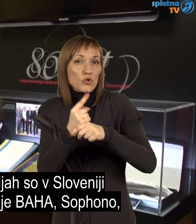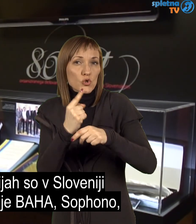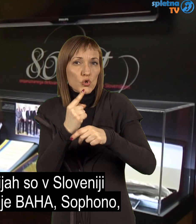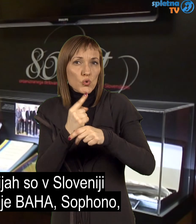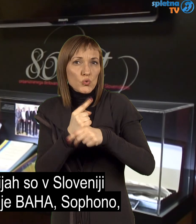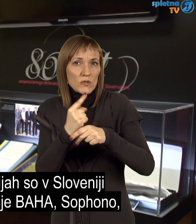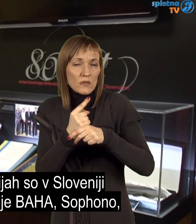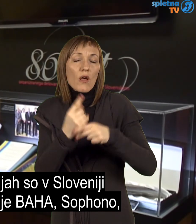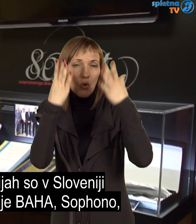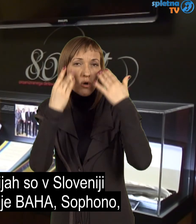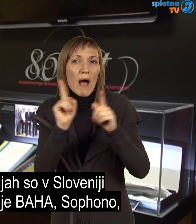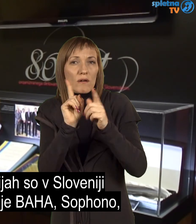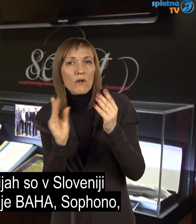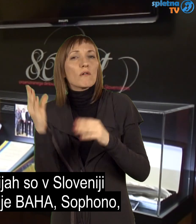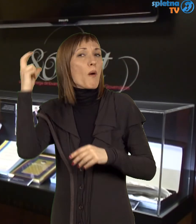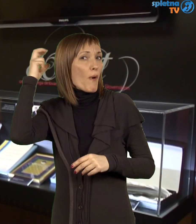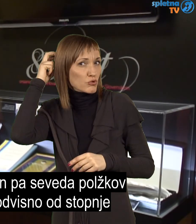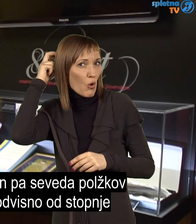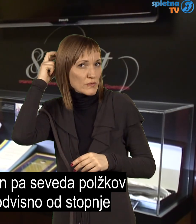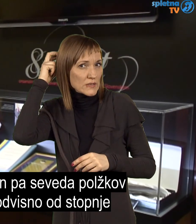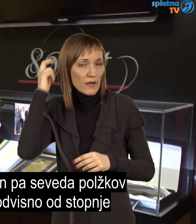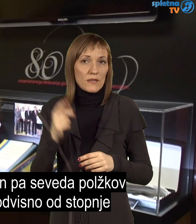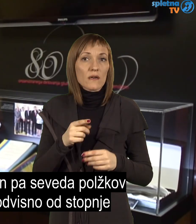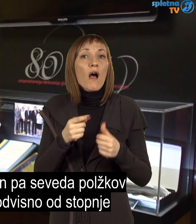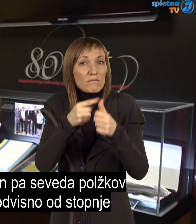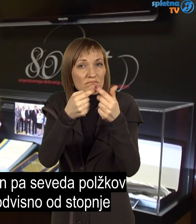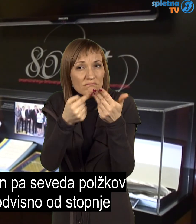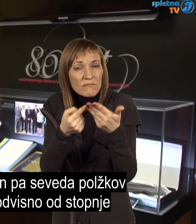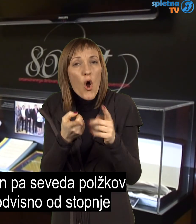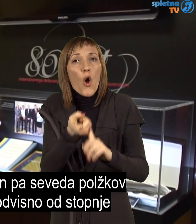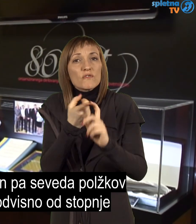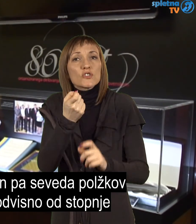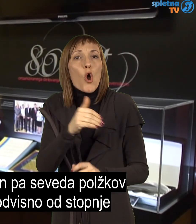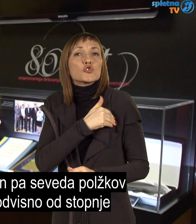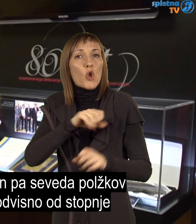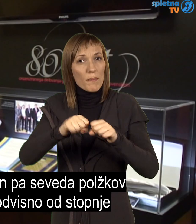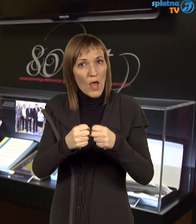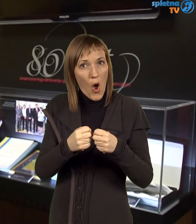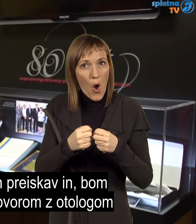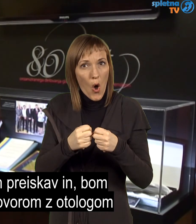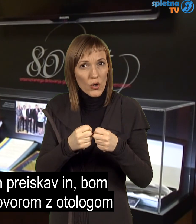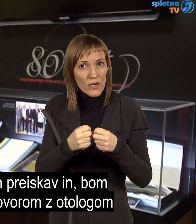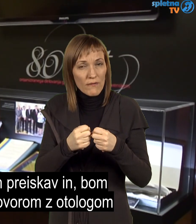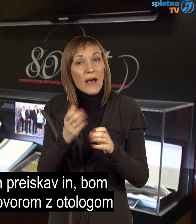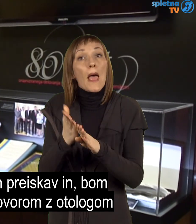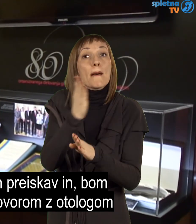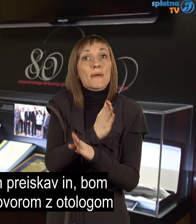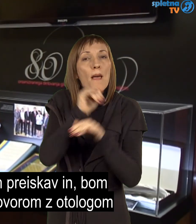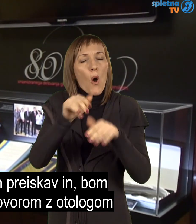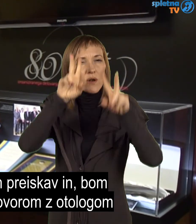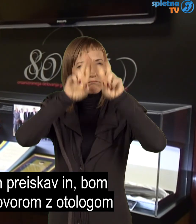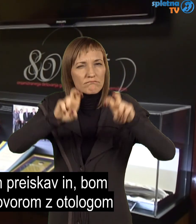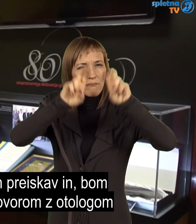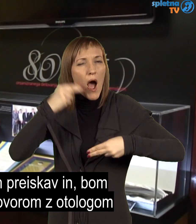Vibransound Bridge in pa seveda Boškov vsadek. Vse je pa odvisno od stopnje okvare, od predhodnih